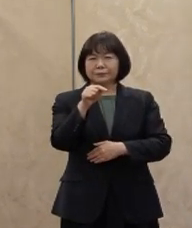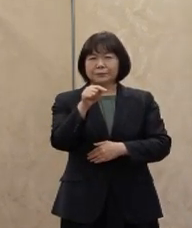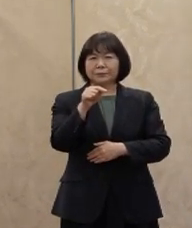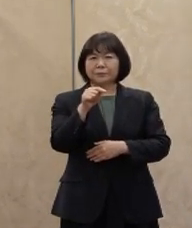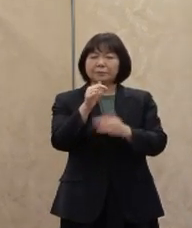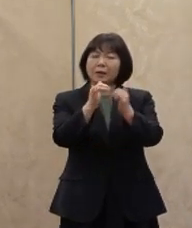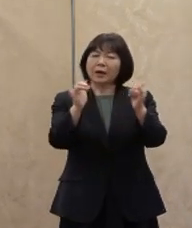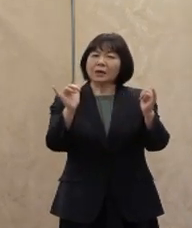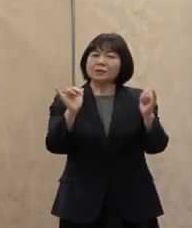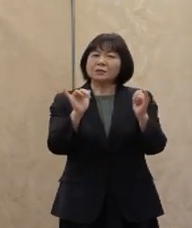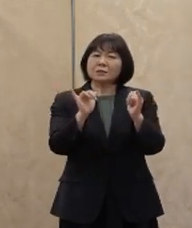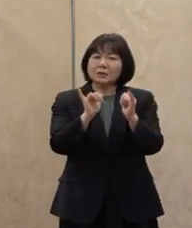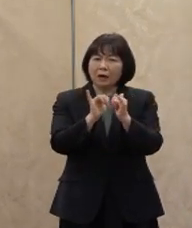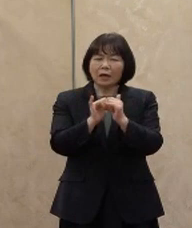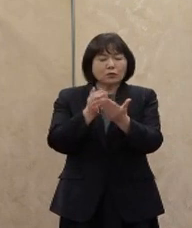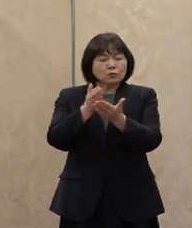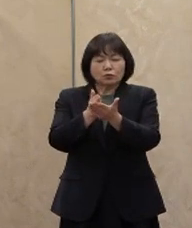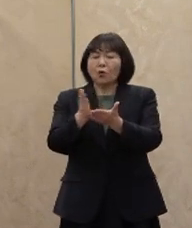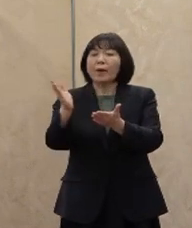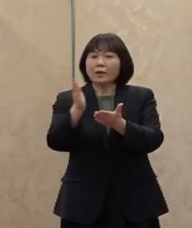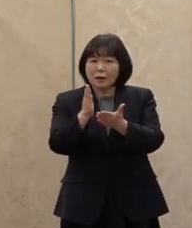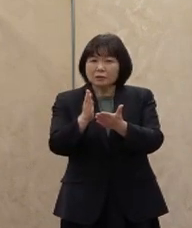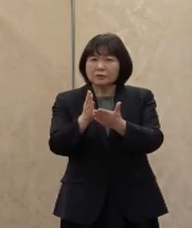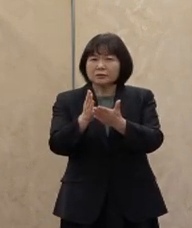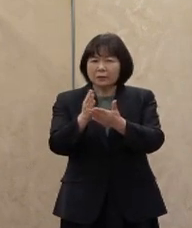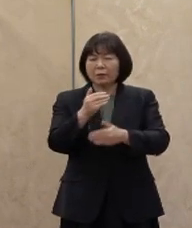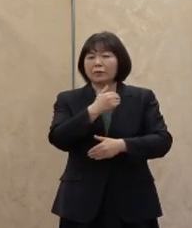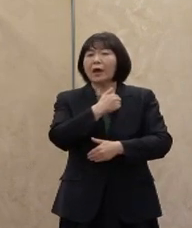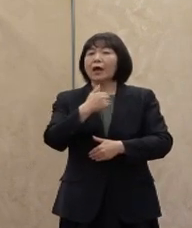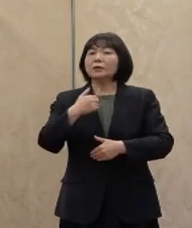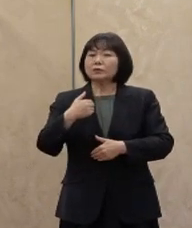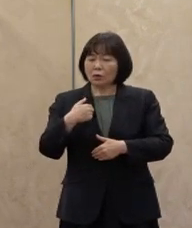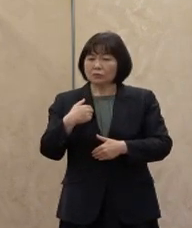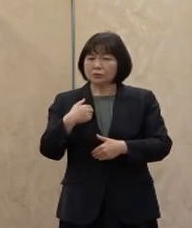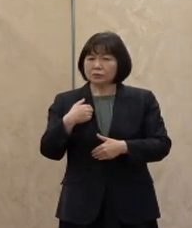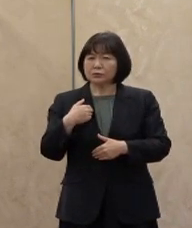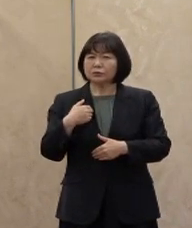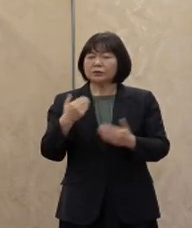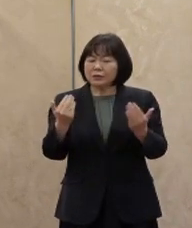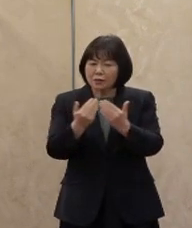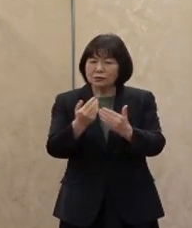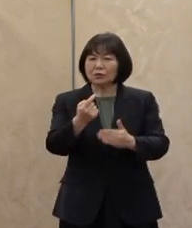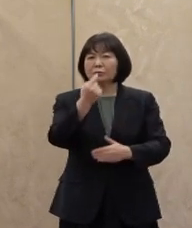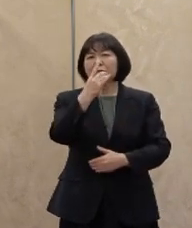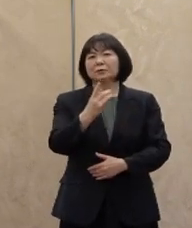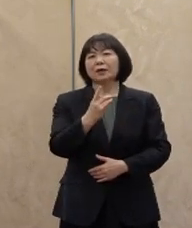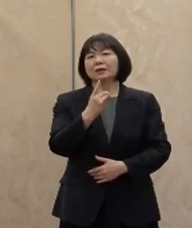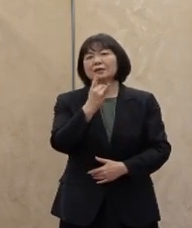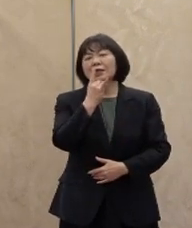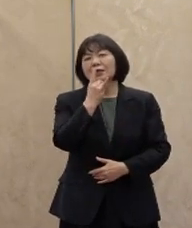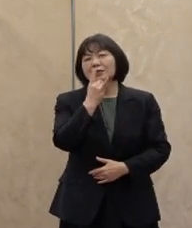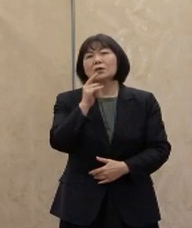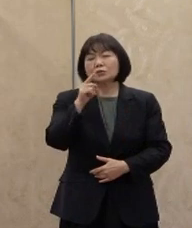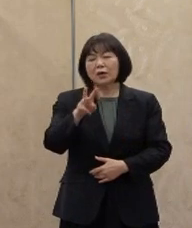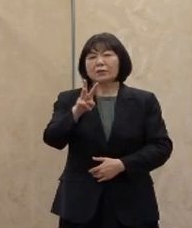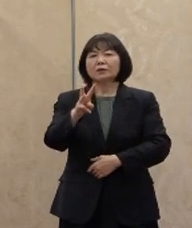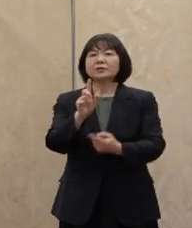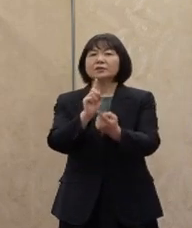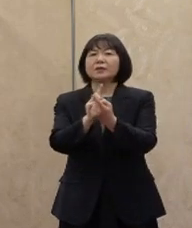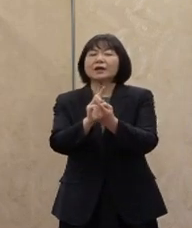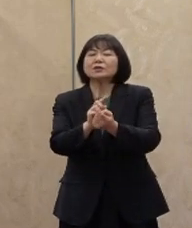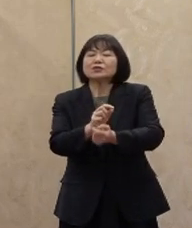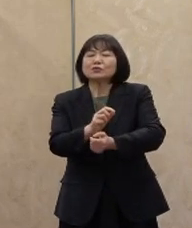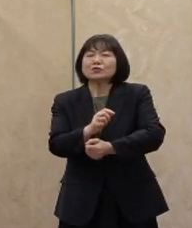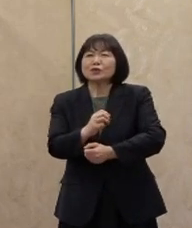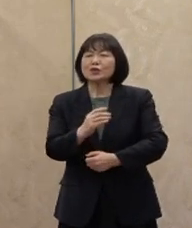その社会の止めなくても良くなるようなことになると僕は期待をしているというのが一番ワクチンに対する期待です